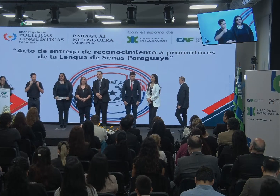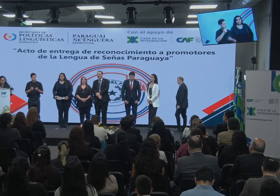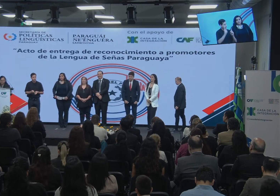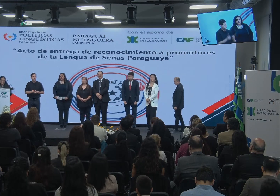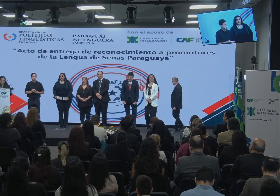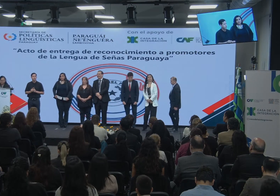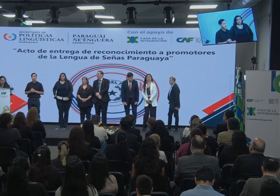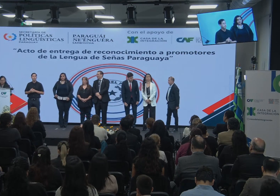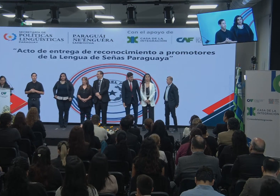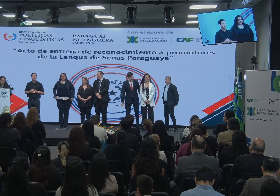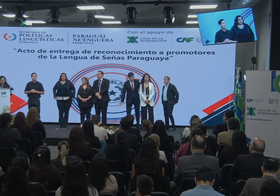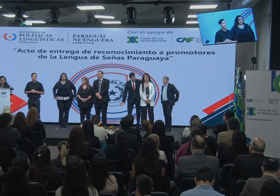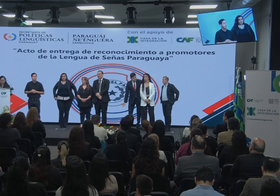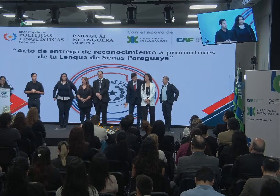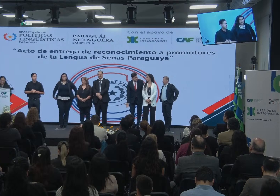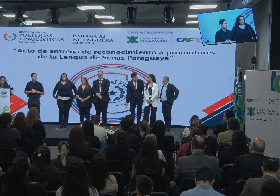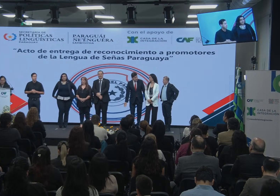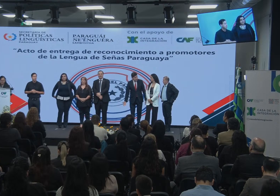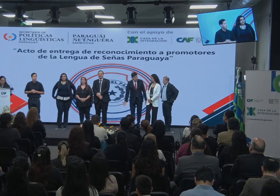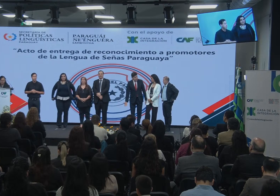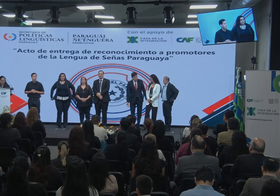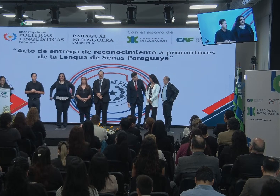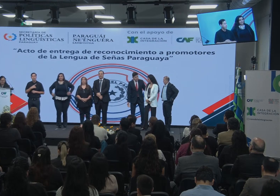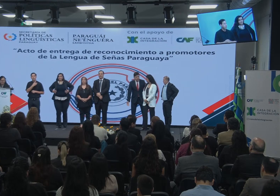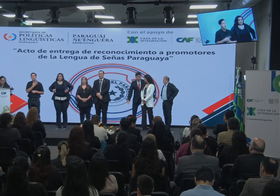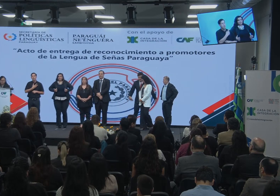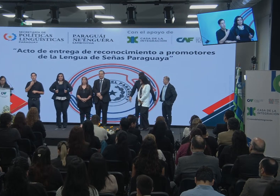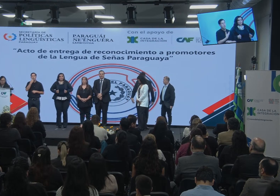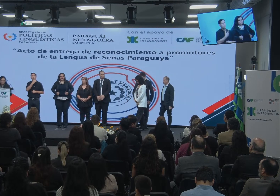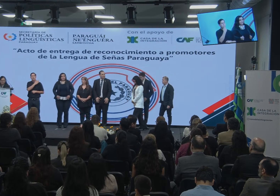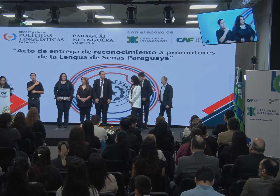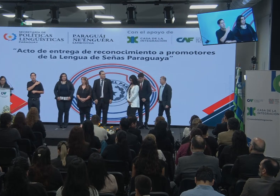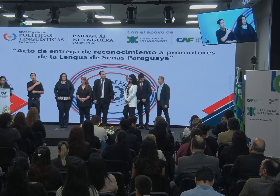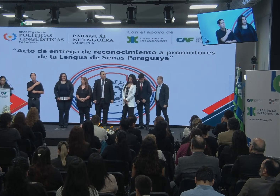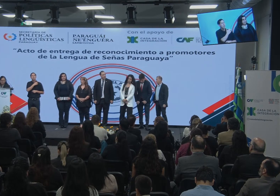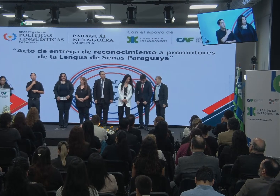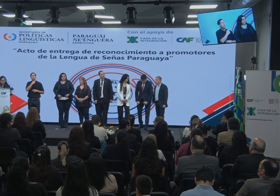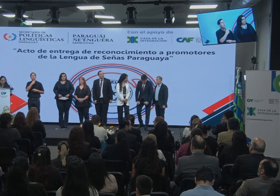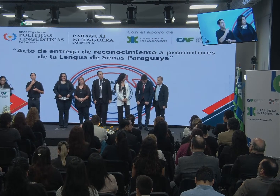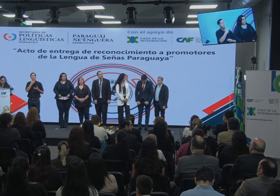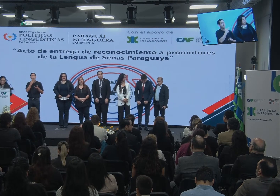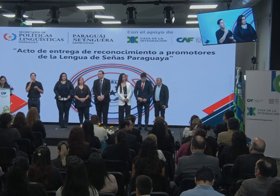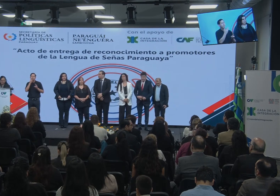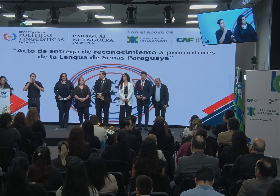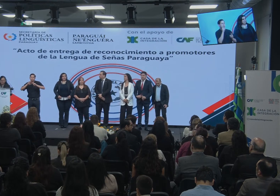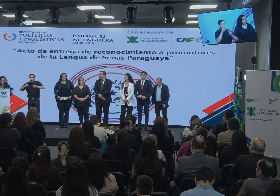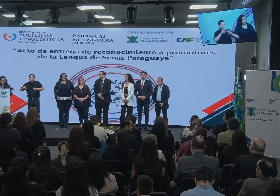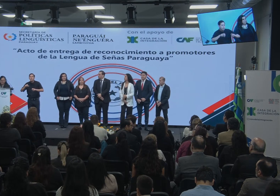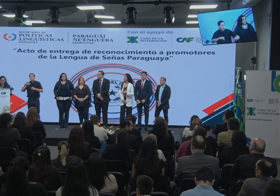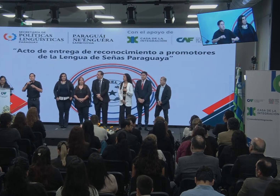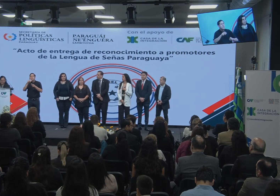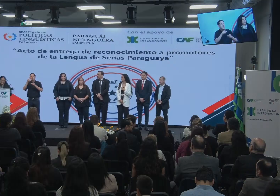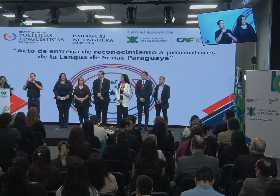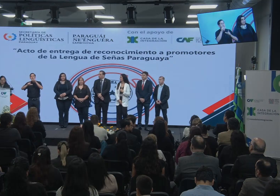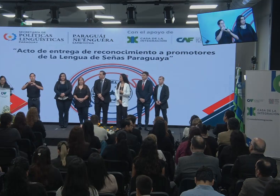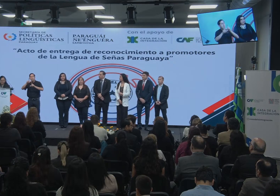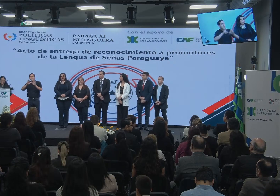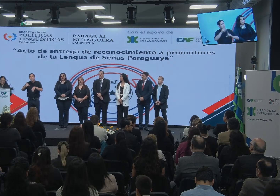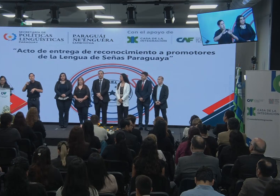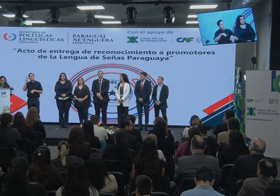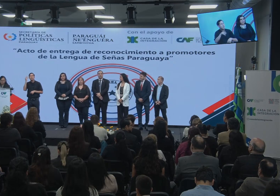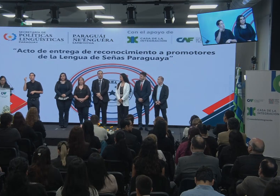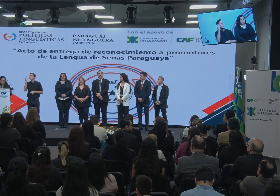doña Rosana Bogado de Orué, directora general de Documentación y Promoción de las Lenguas Indígenas.